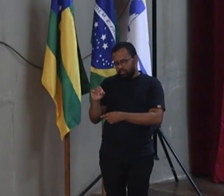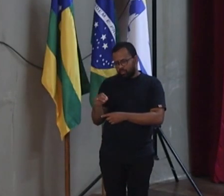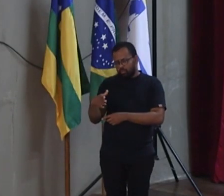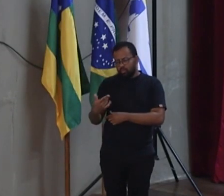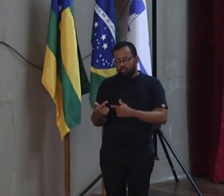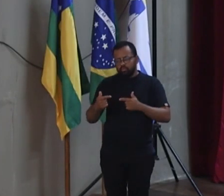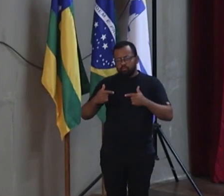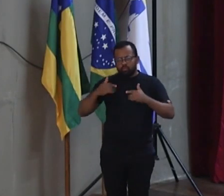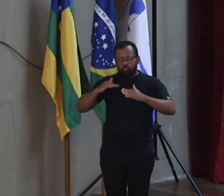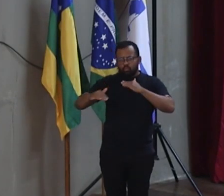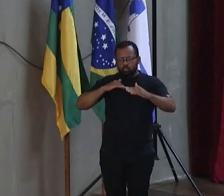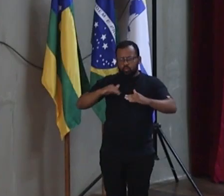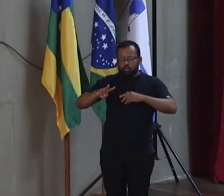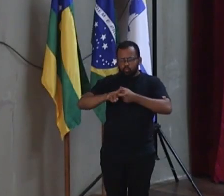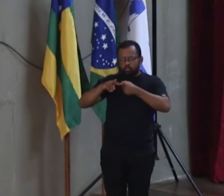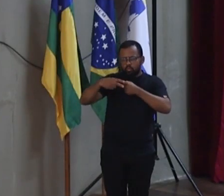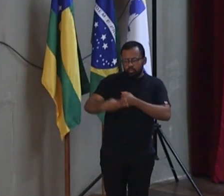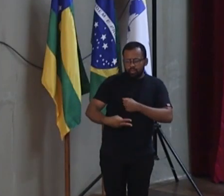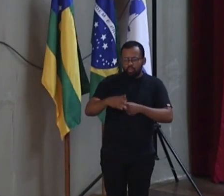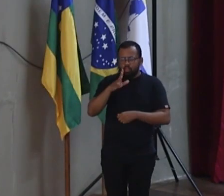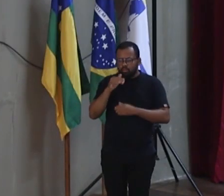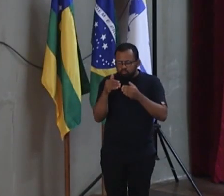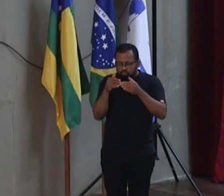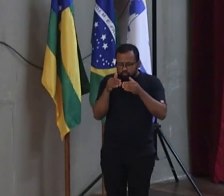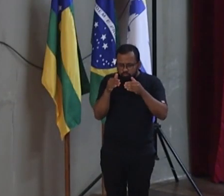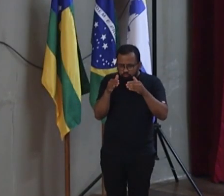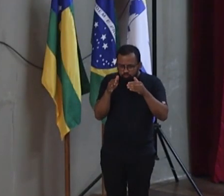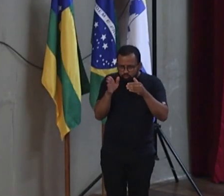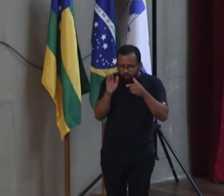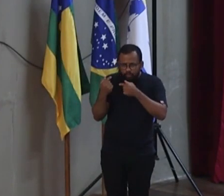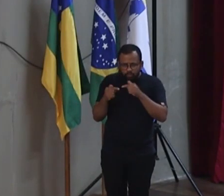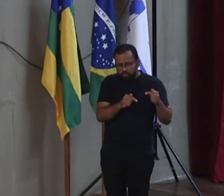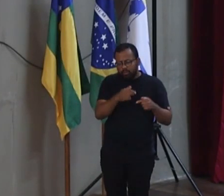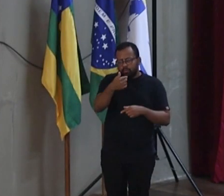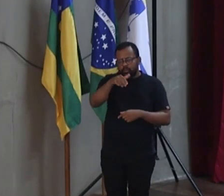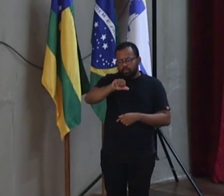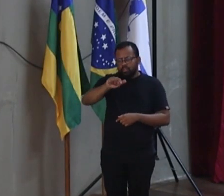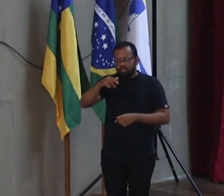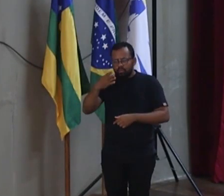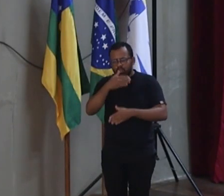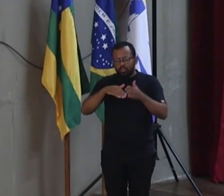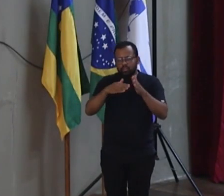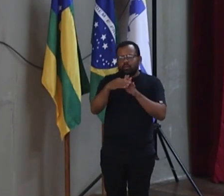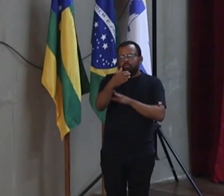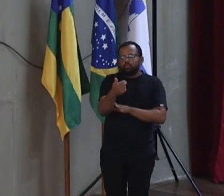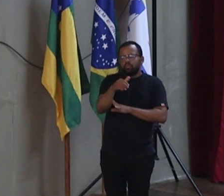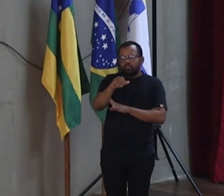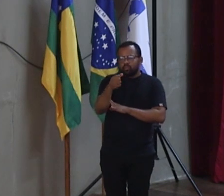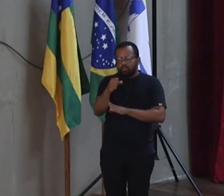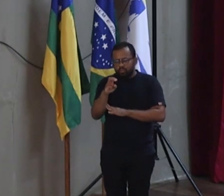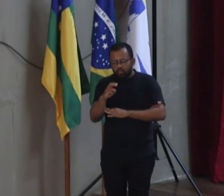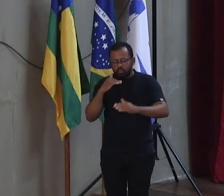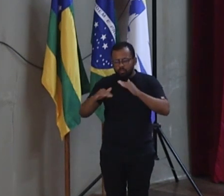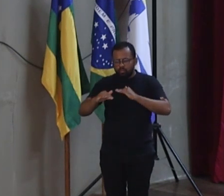quando repercutia o impacto da lenta abertura política, que foi de 74 a 85, do